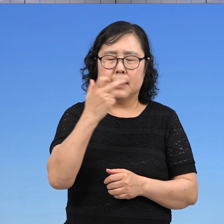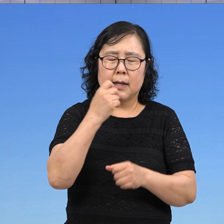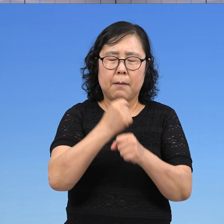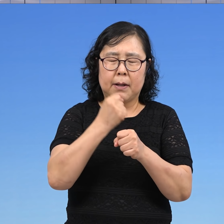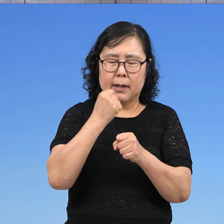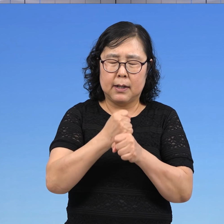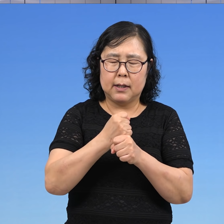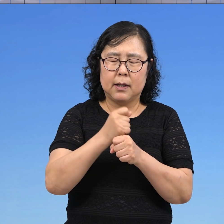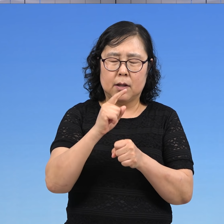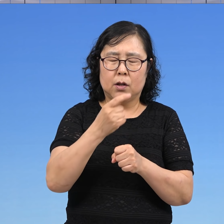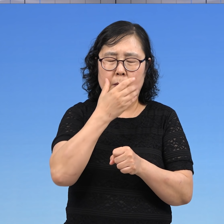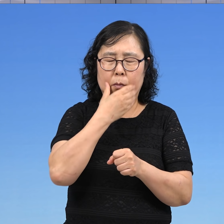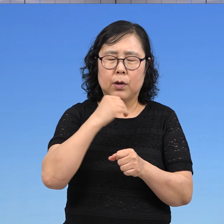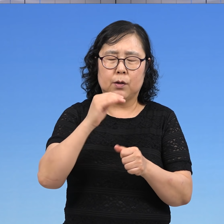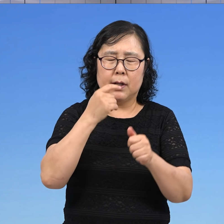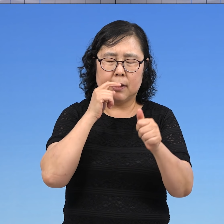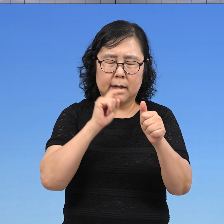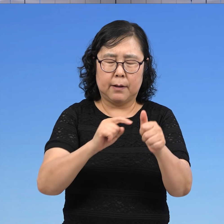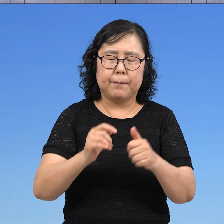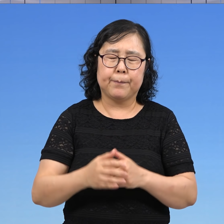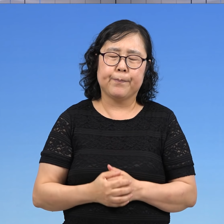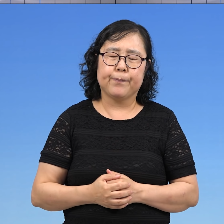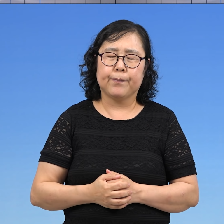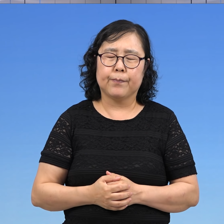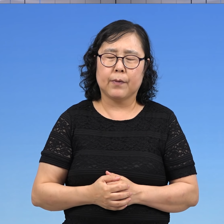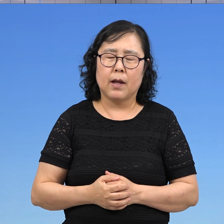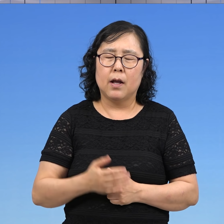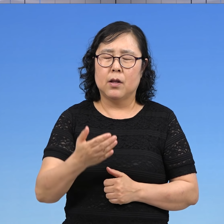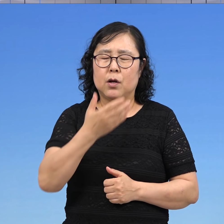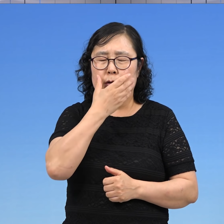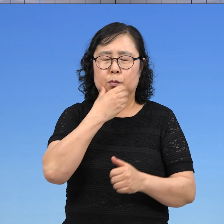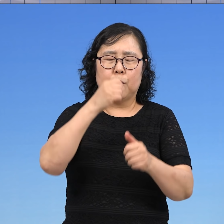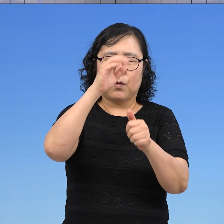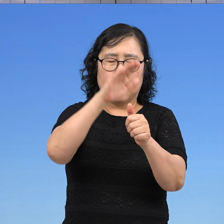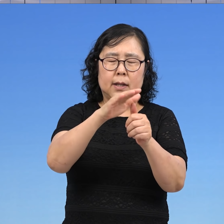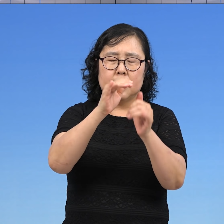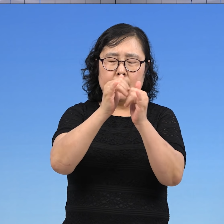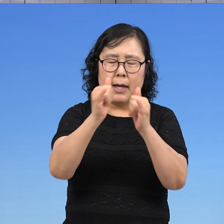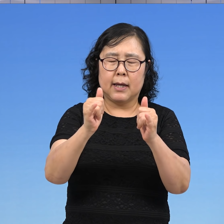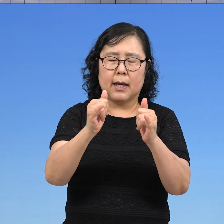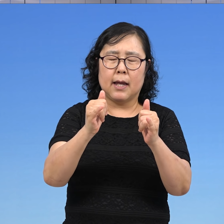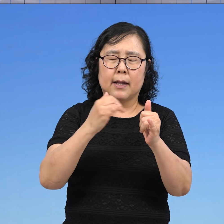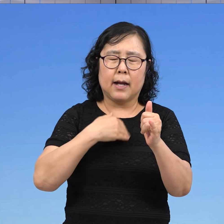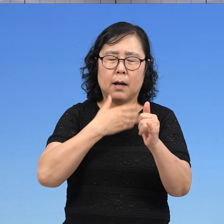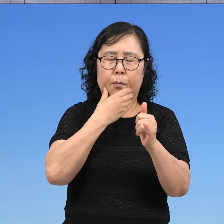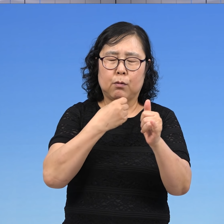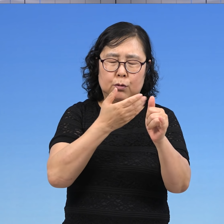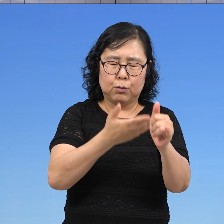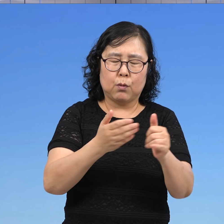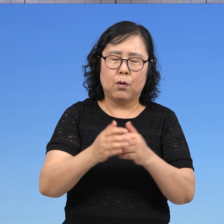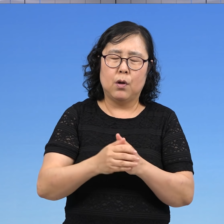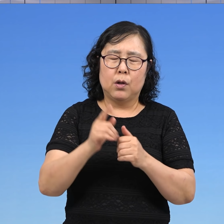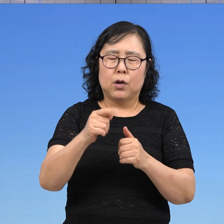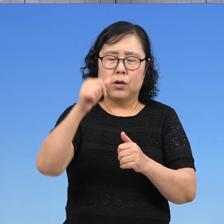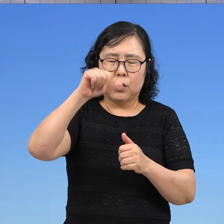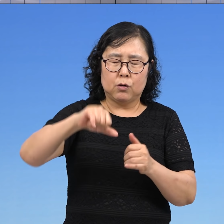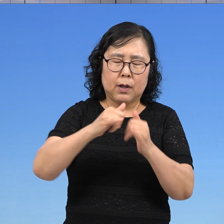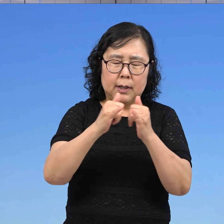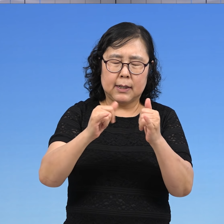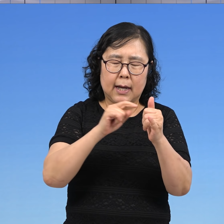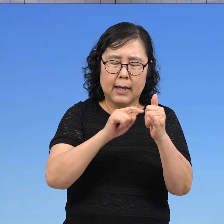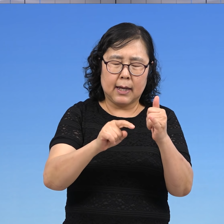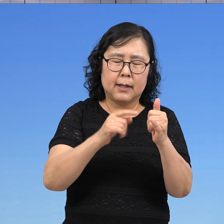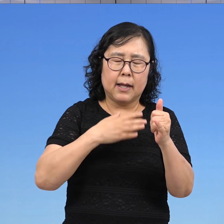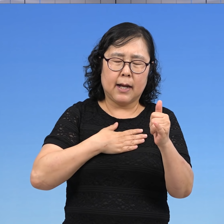이름을 창대하게 하리니 너는 복이 될지라 너를 축복하는 자에게는 내가 복을 내리고 너를